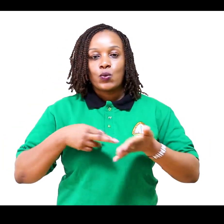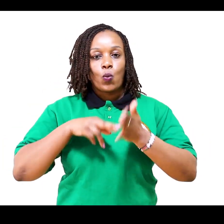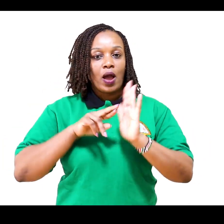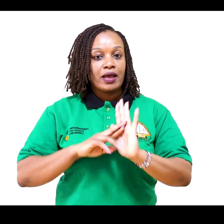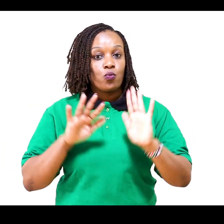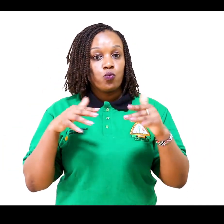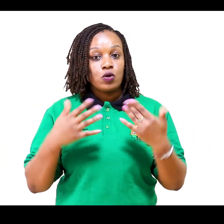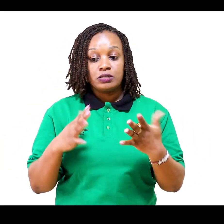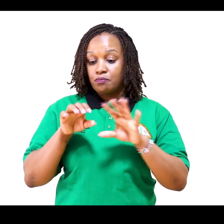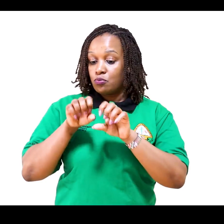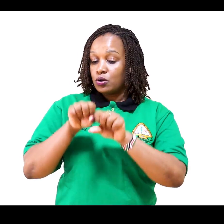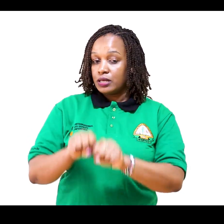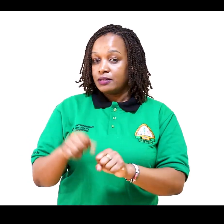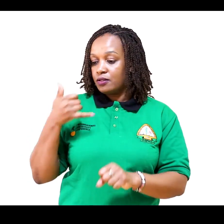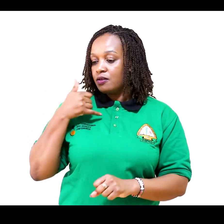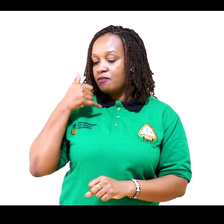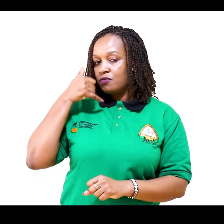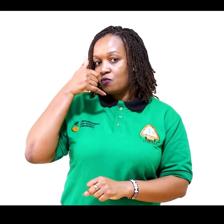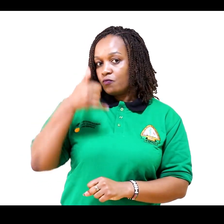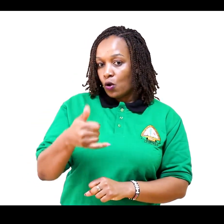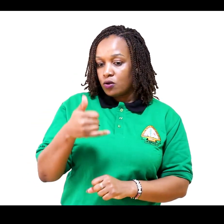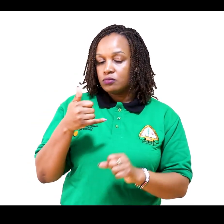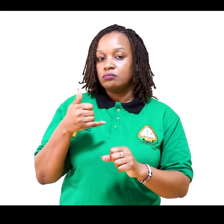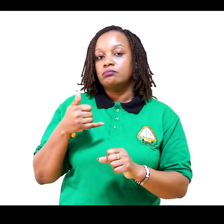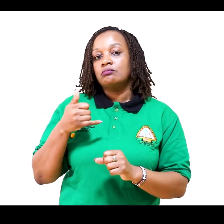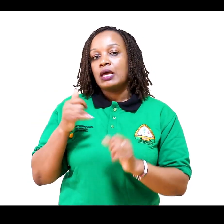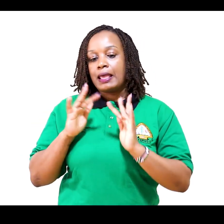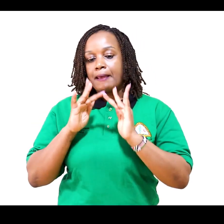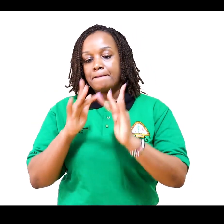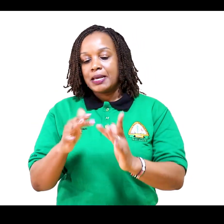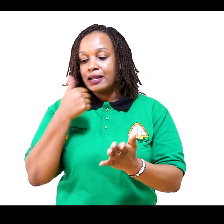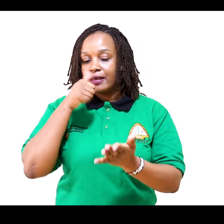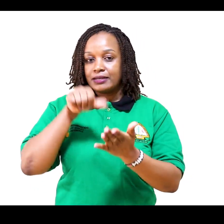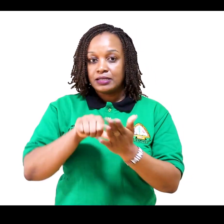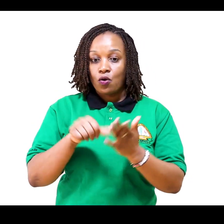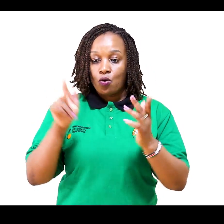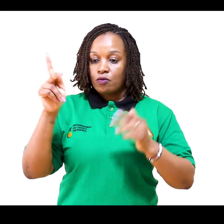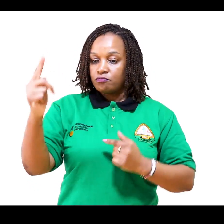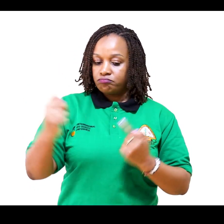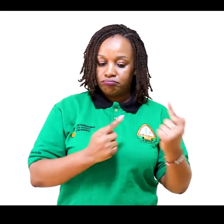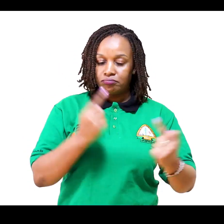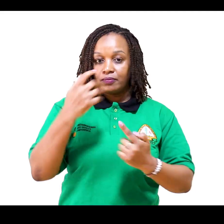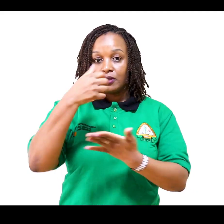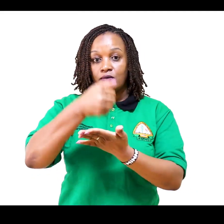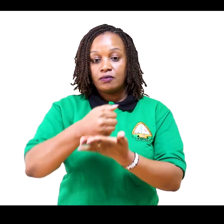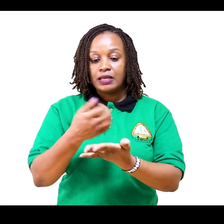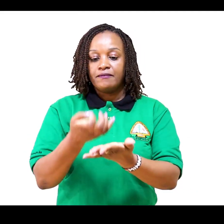ni kuhifadhi nafasi kupitia simu, barua pepe, barua au matembezi ya kimwili